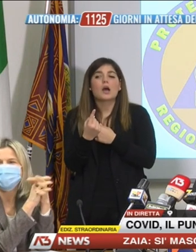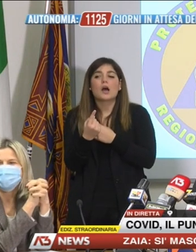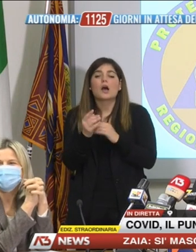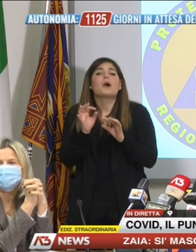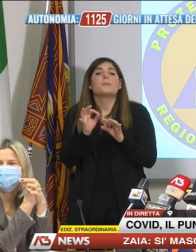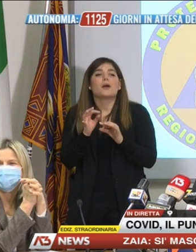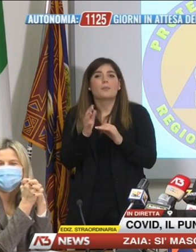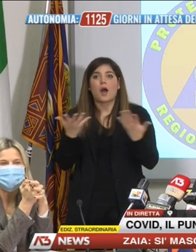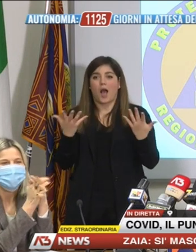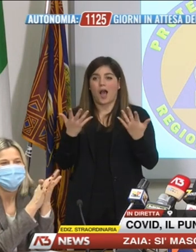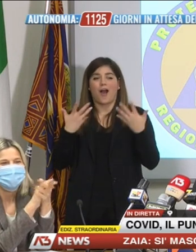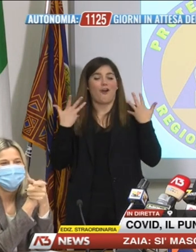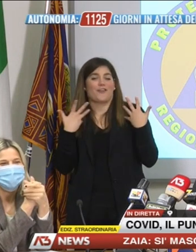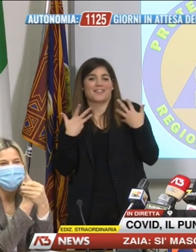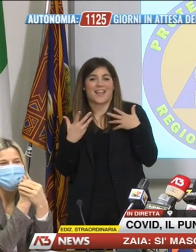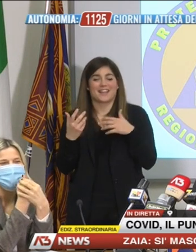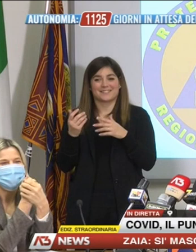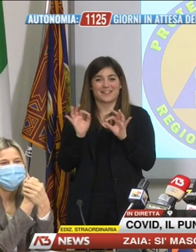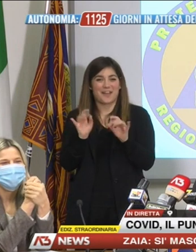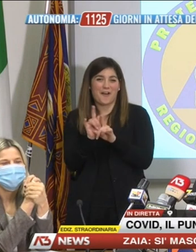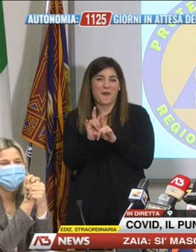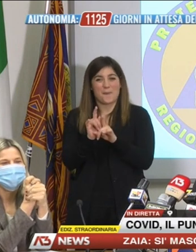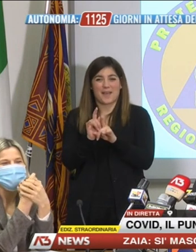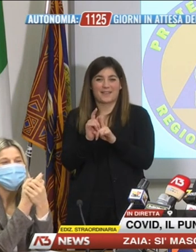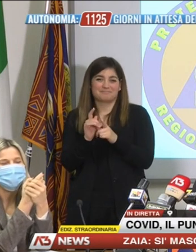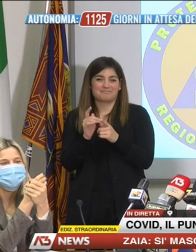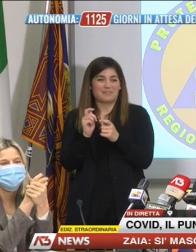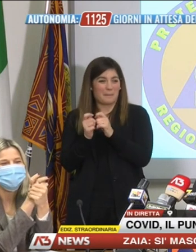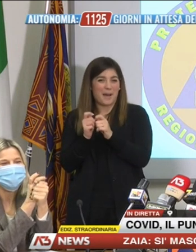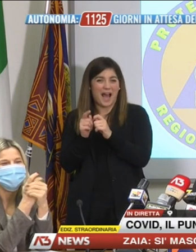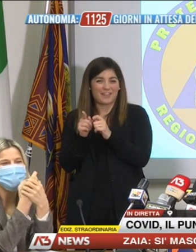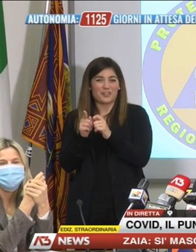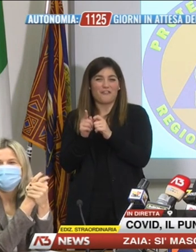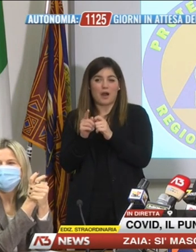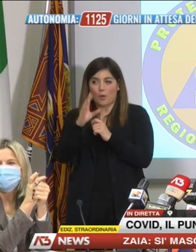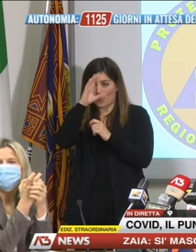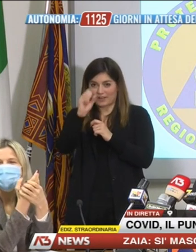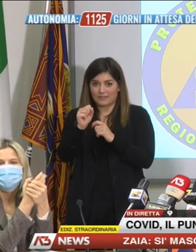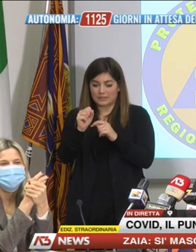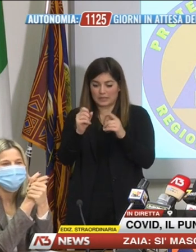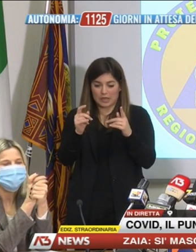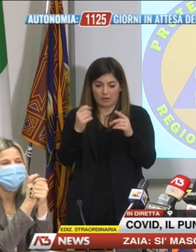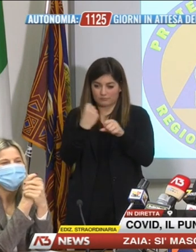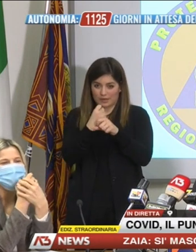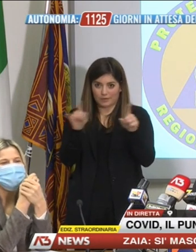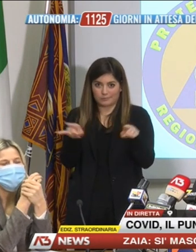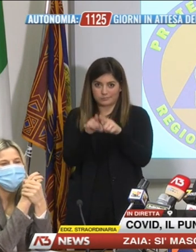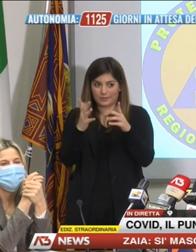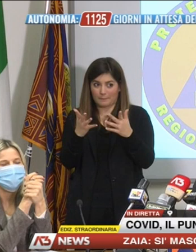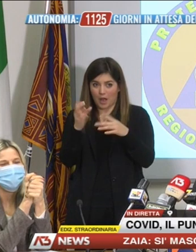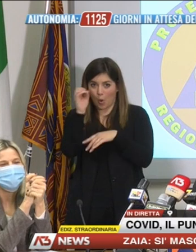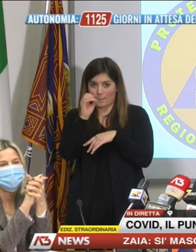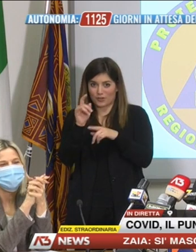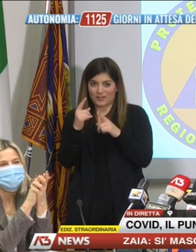a sperimentare questo vaccino, quindi come vede anche a Padova, pur lavorando nella stessa università, le opinioni sono diverse. Però resta un